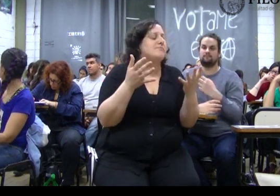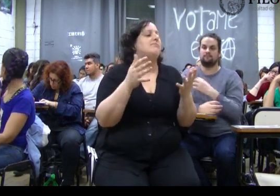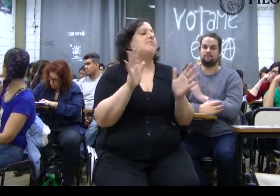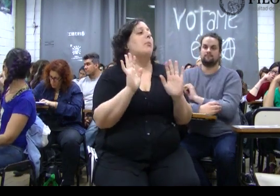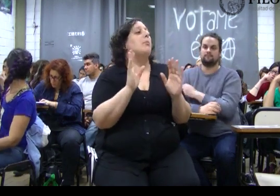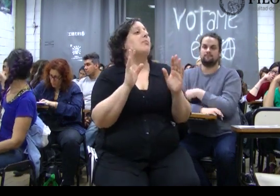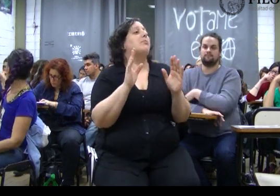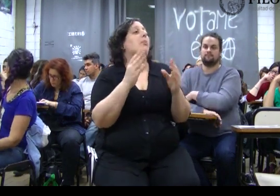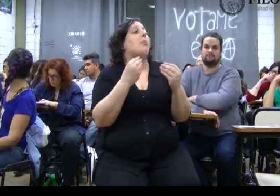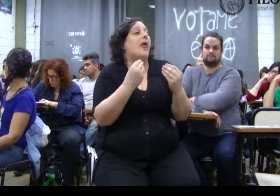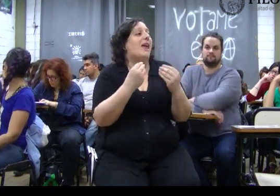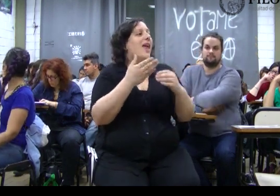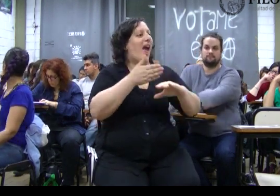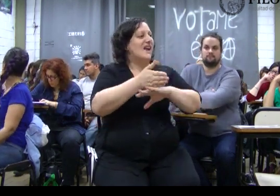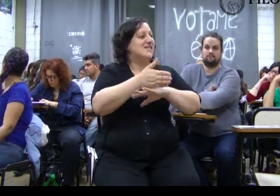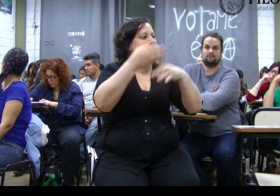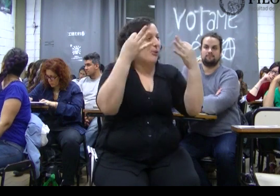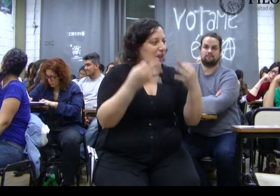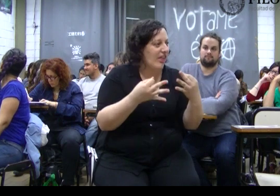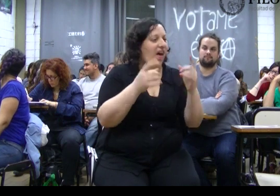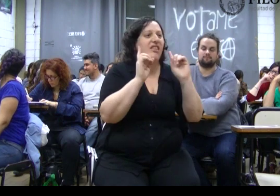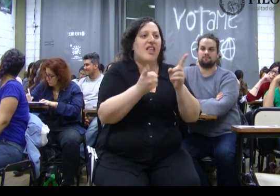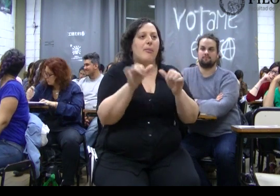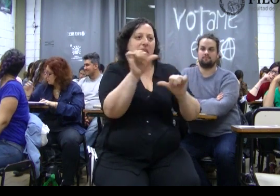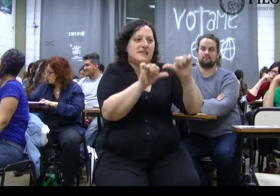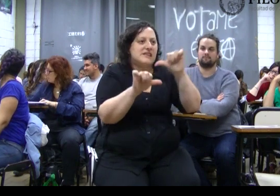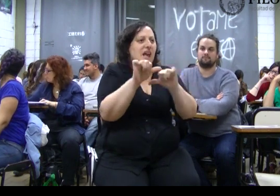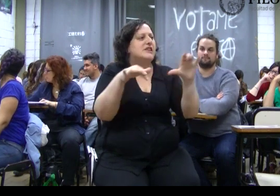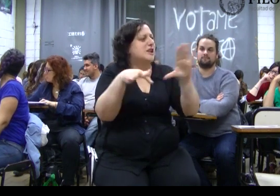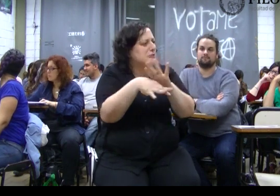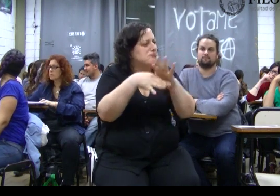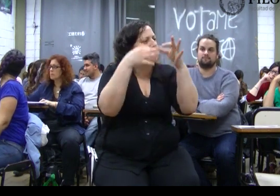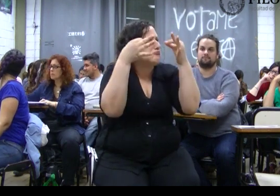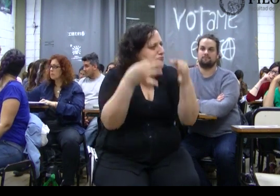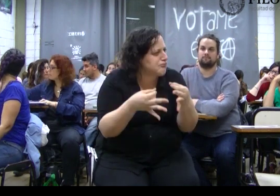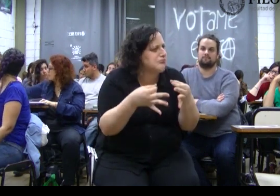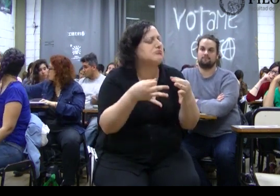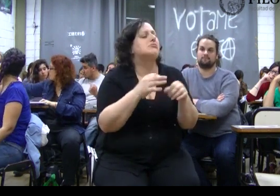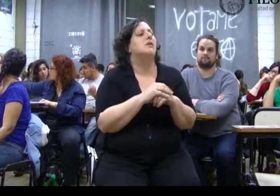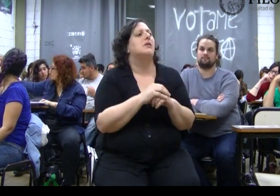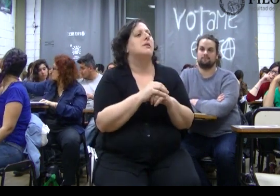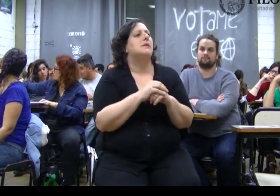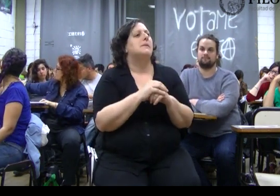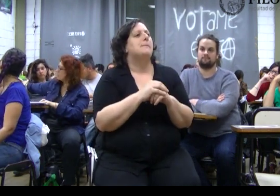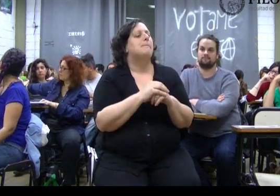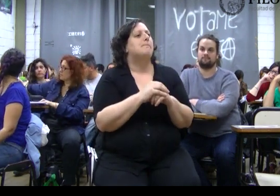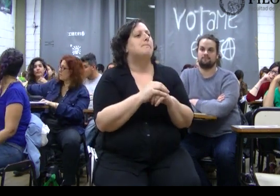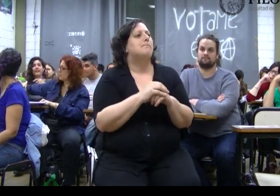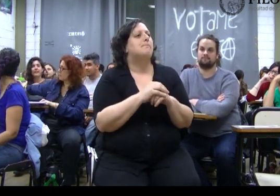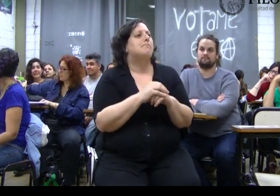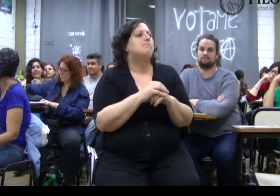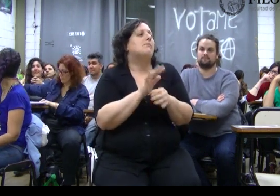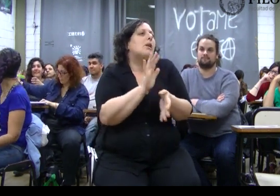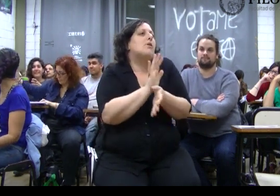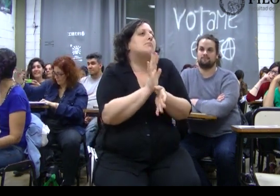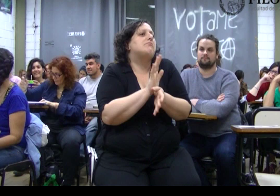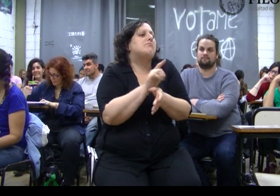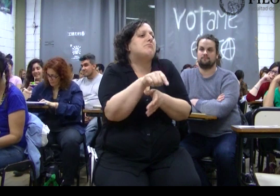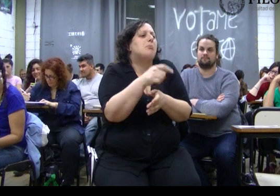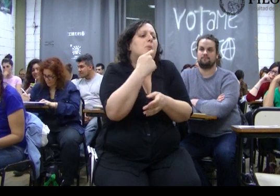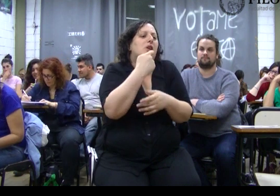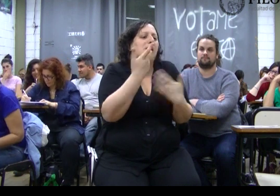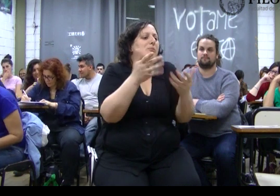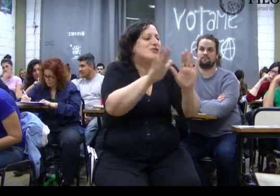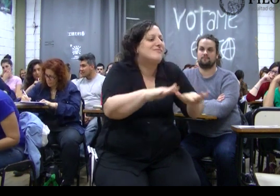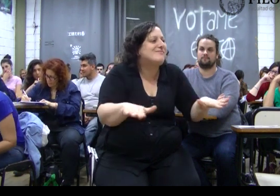de que sea científico, fidedigno, que esté en consonancia con lo que estos chicos y estas chicas